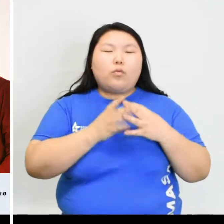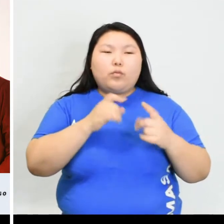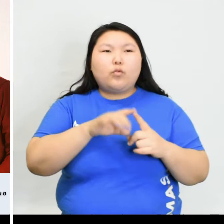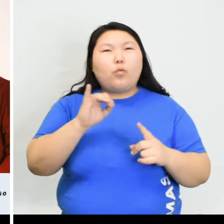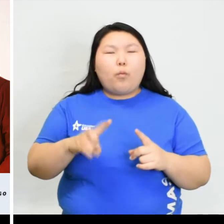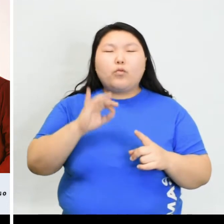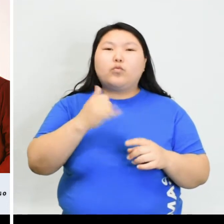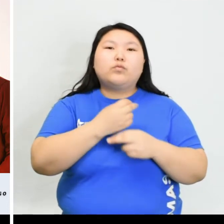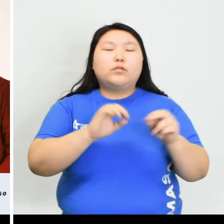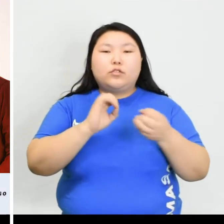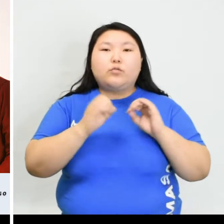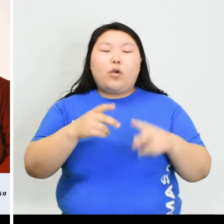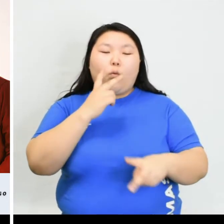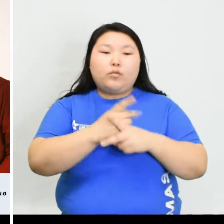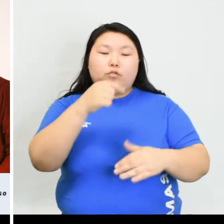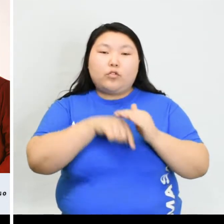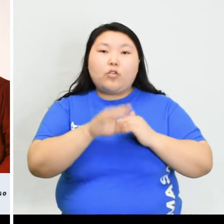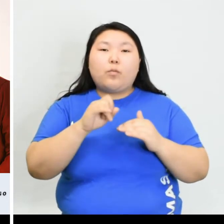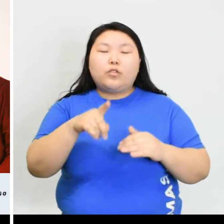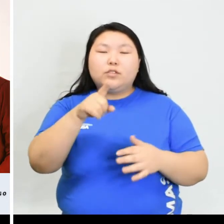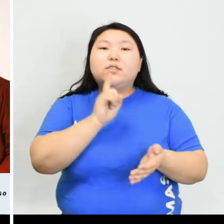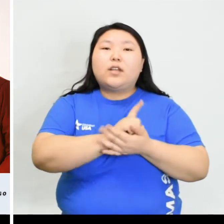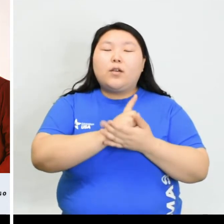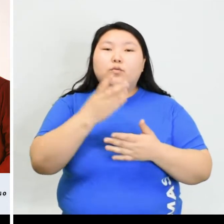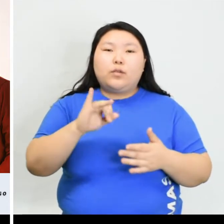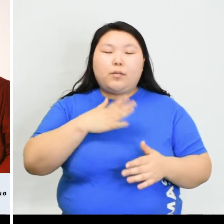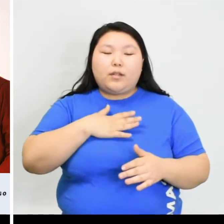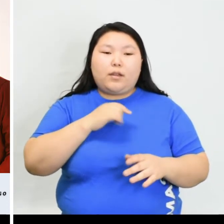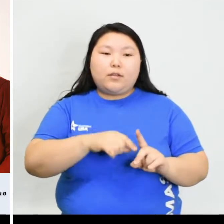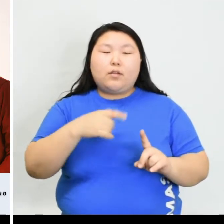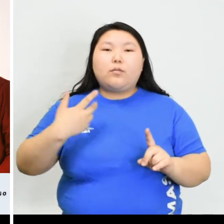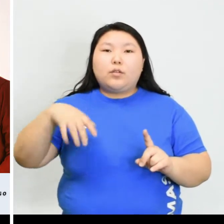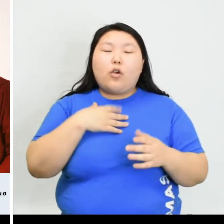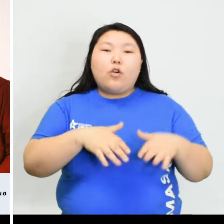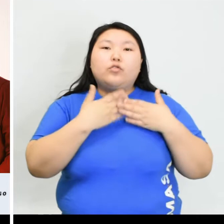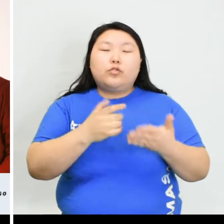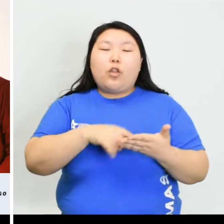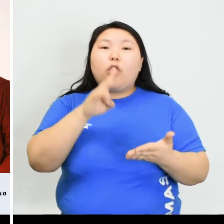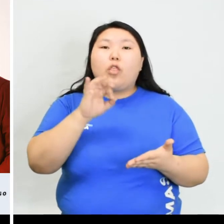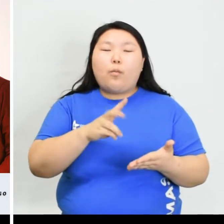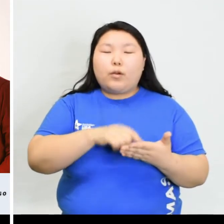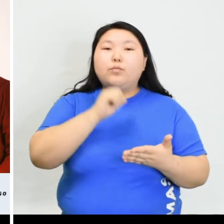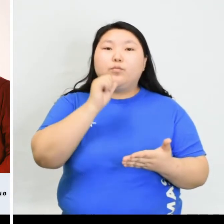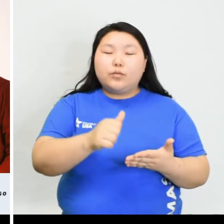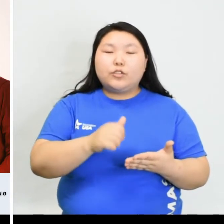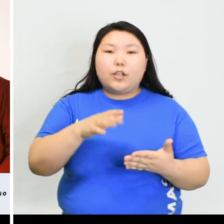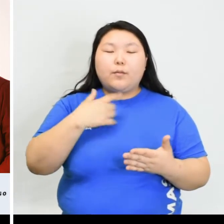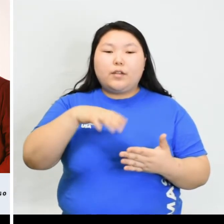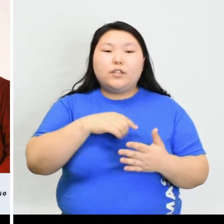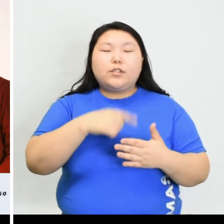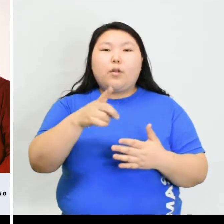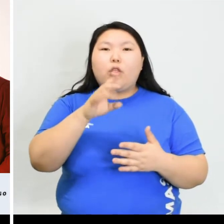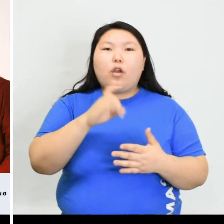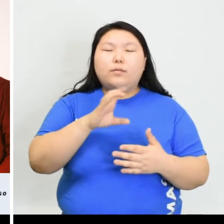бүх юм гэж бол юу л бол юу хийж чадна. Хуулийн дотор л бол байвал чи заавал ч үе манай энэ биднес юу өгсөн номоор биш юм уу